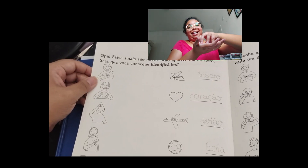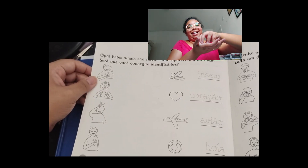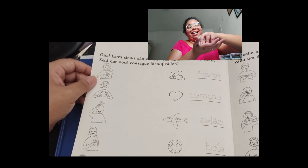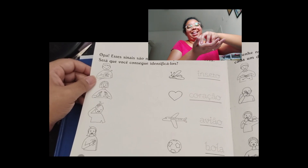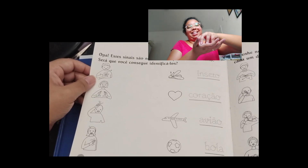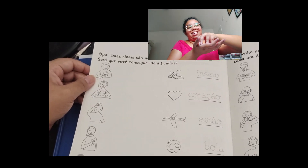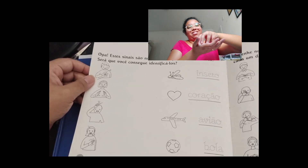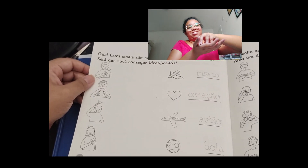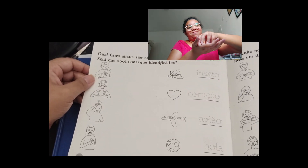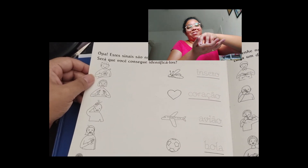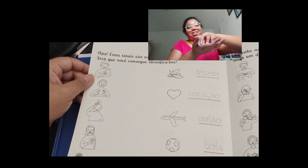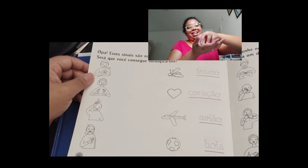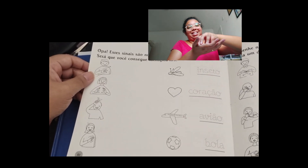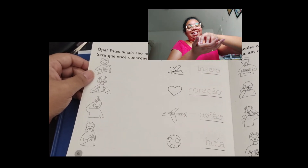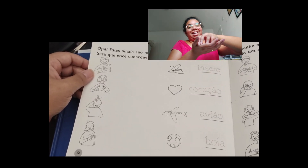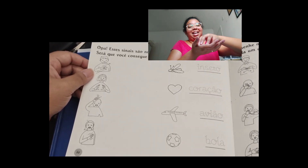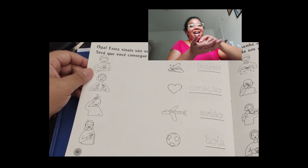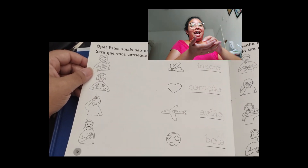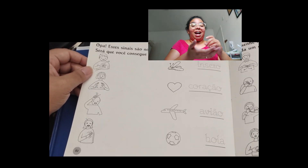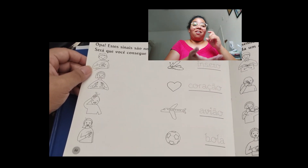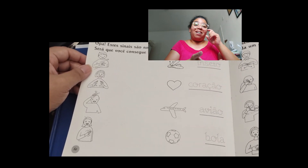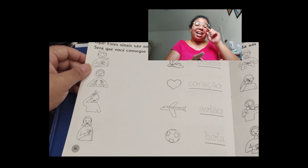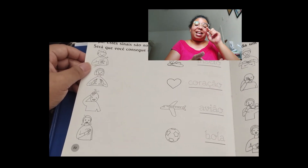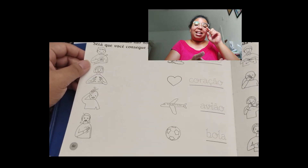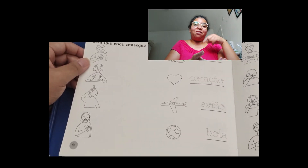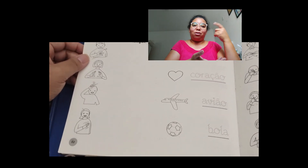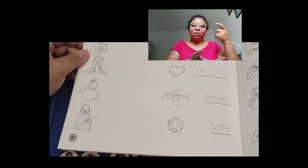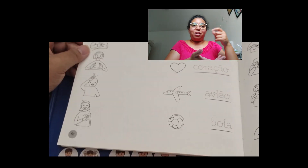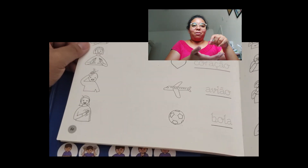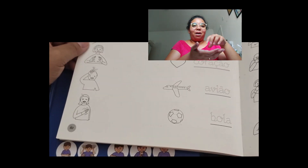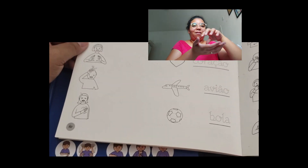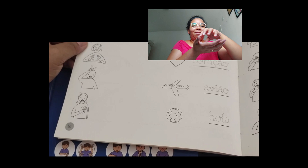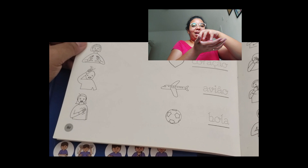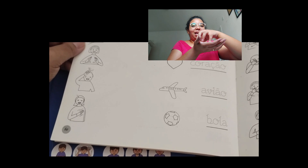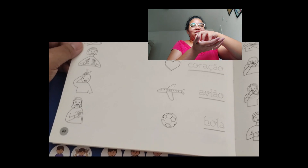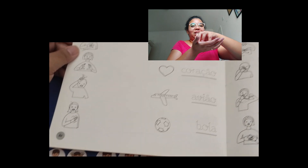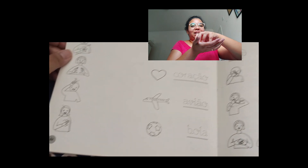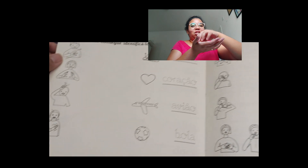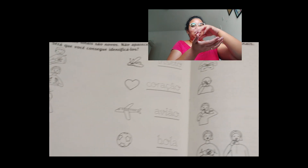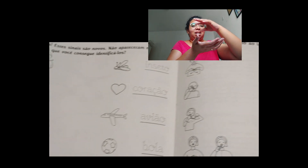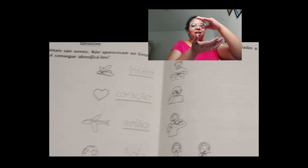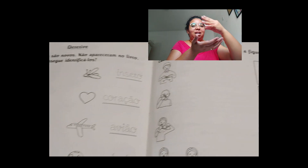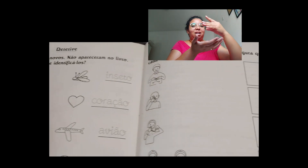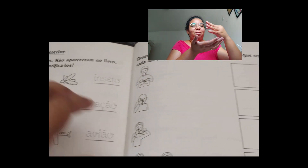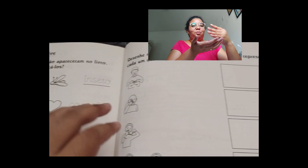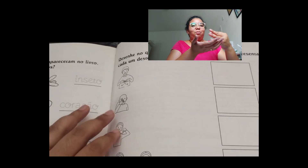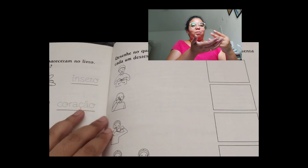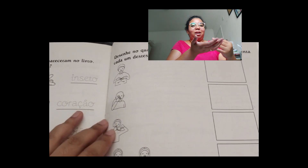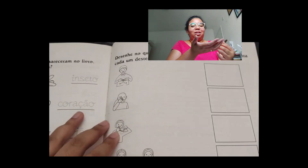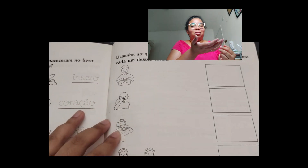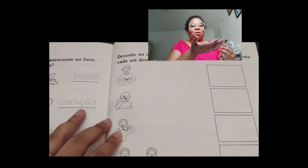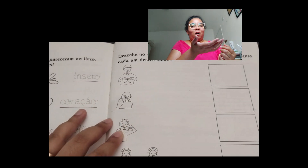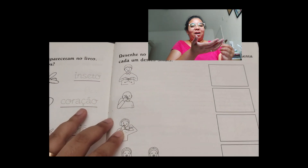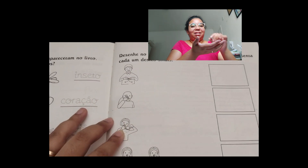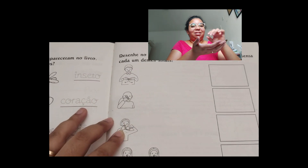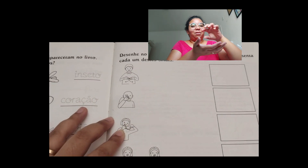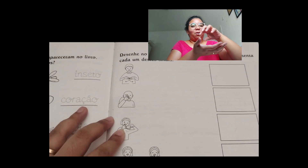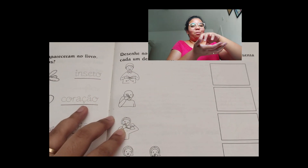ela achava super bacana. Agora, ela evoluiu, agora é gelatina que escorre, então é um